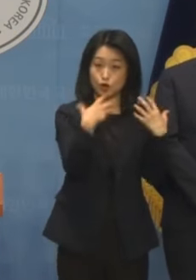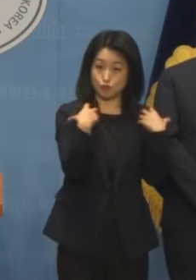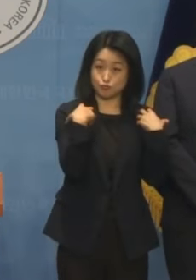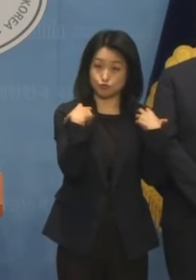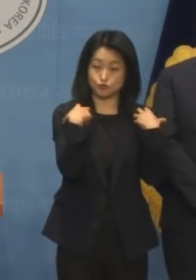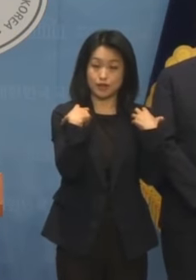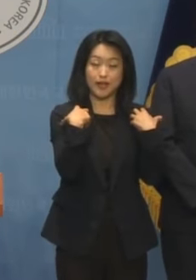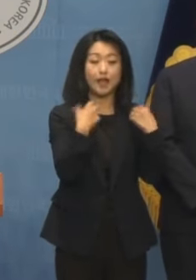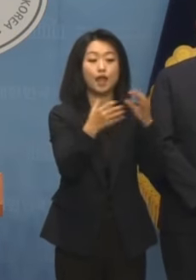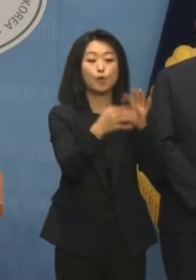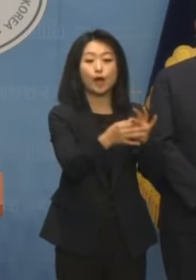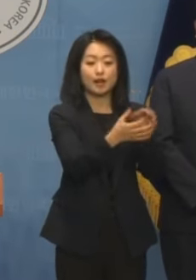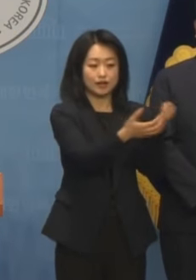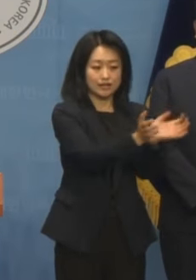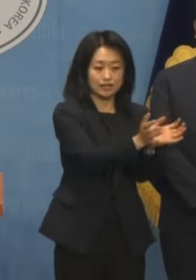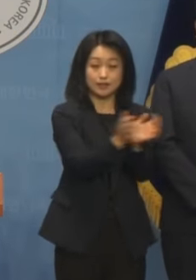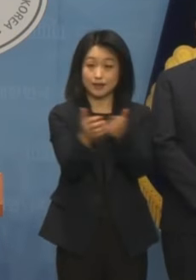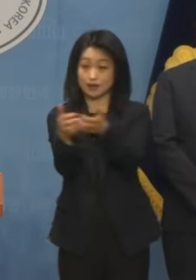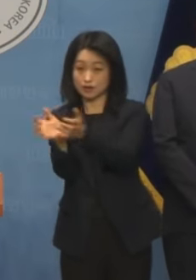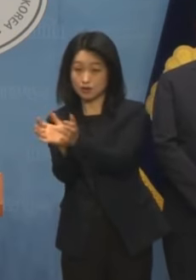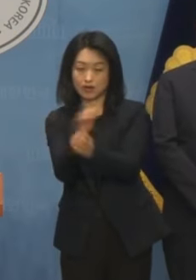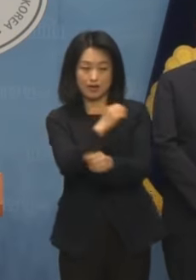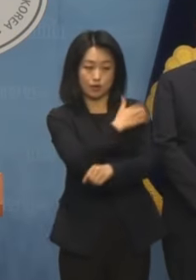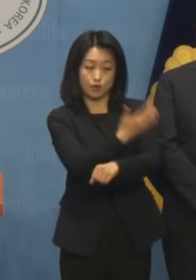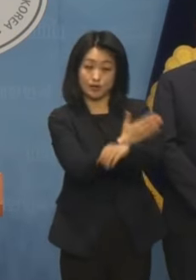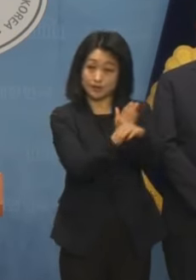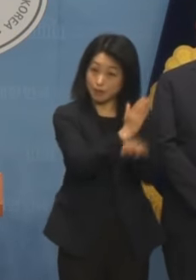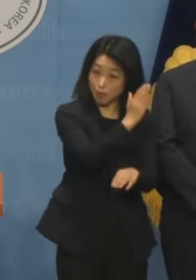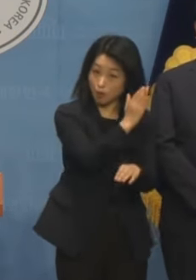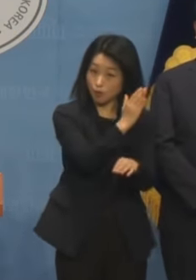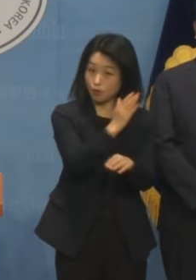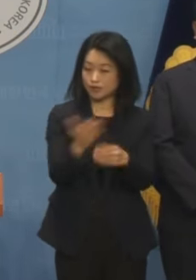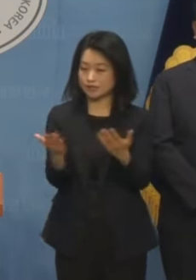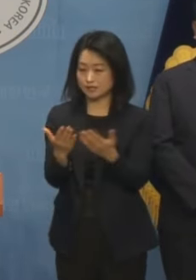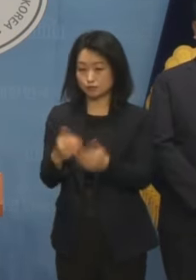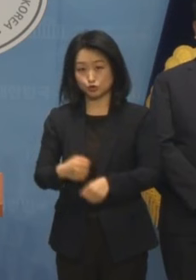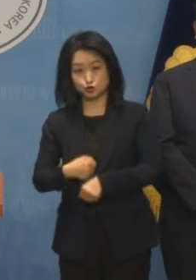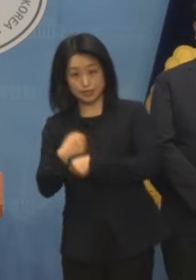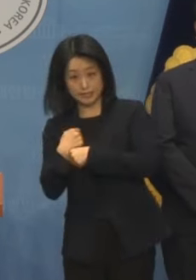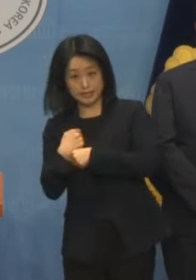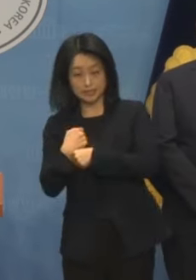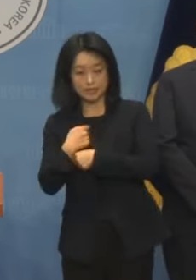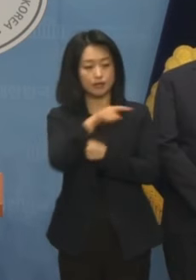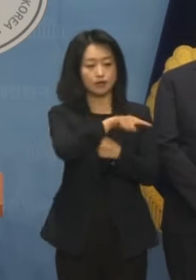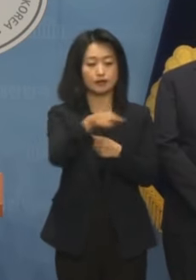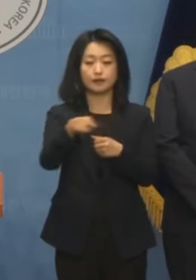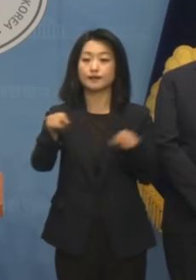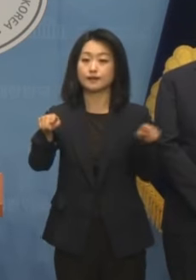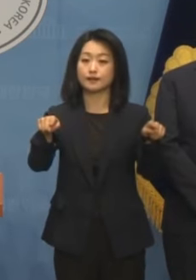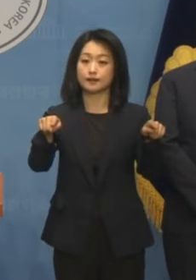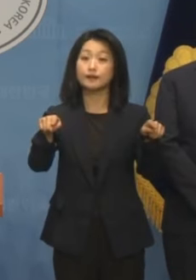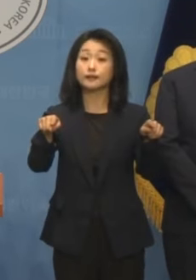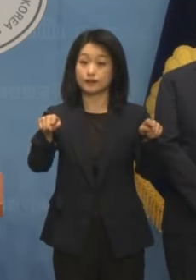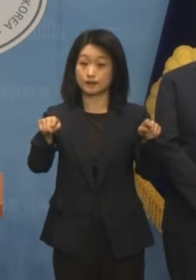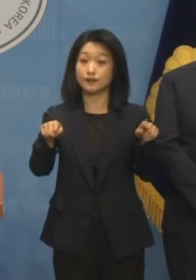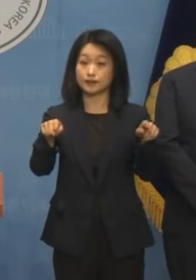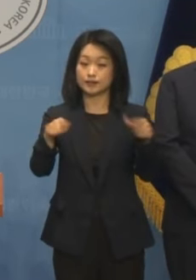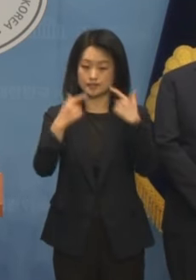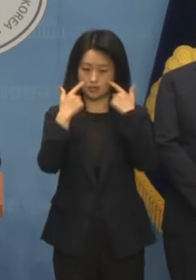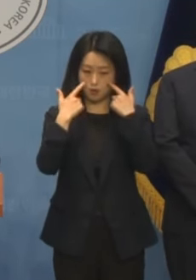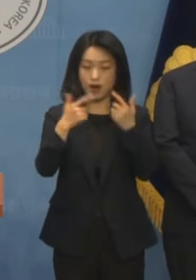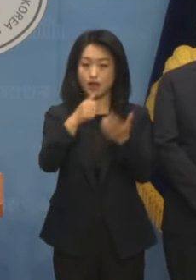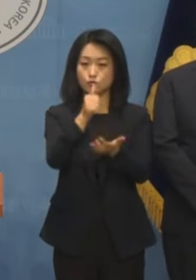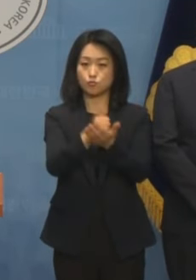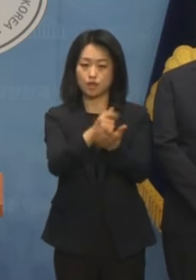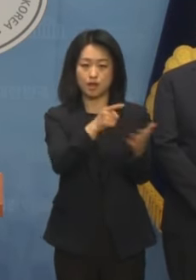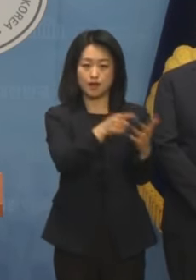해당 기관의 직권 남용이냐 직무유기냐 둘 중에 하나는 명백히 해당된다 생각을